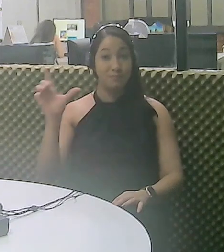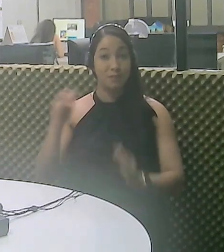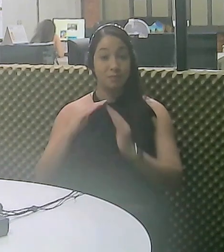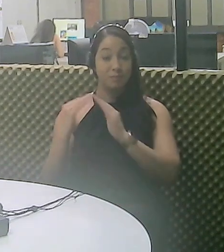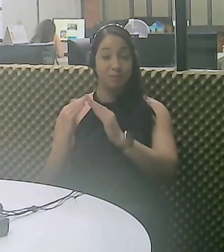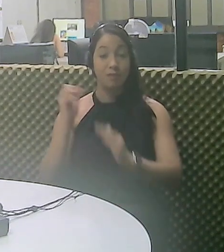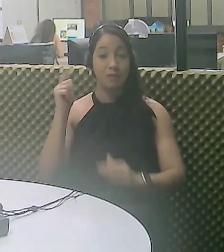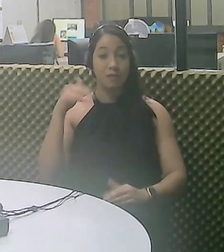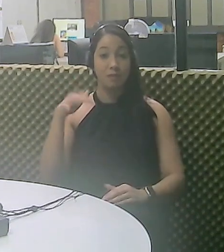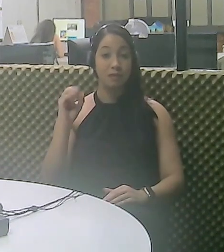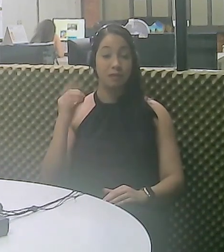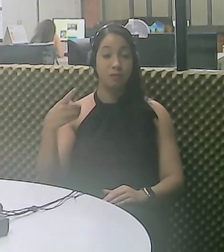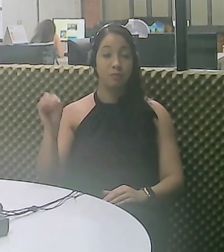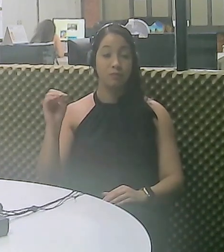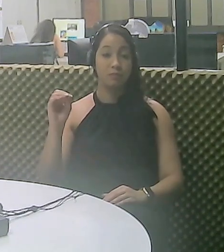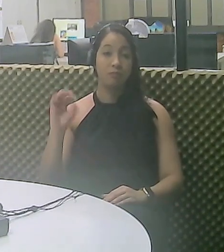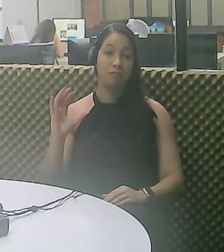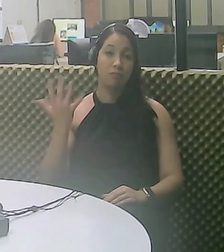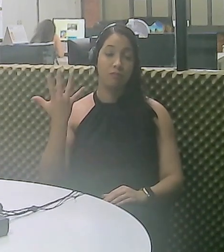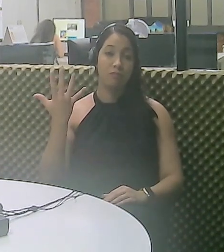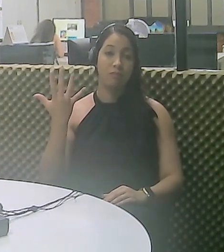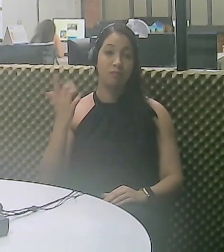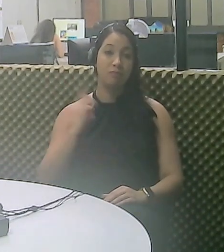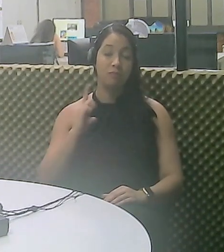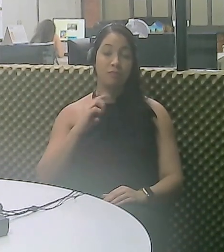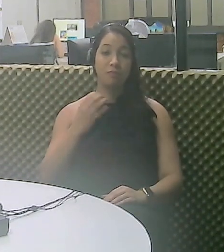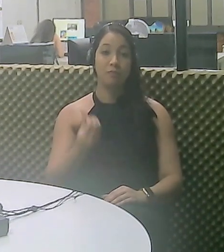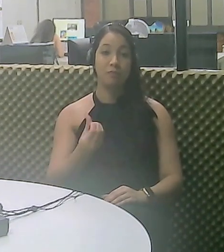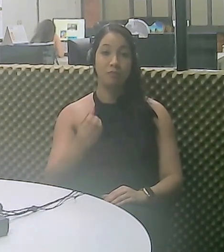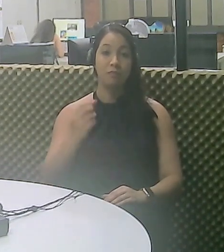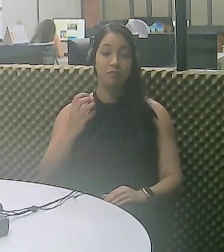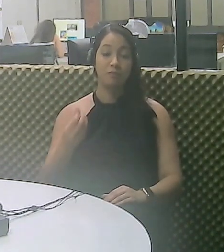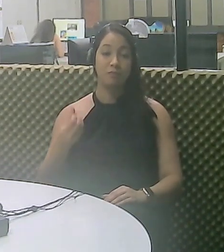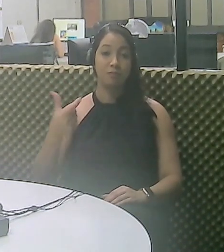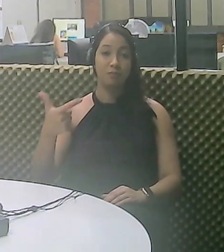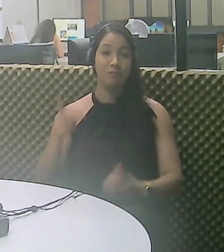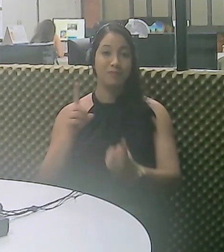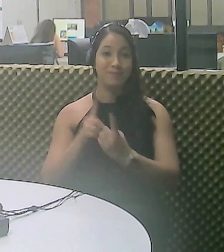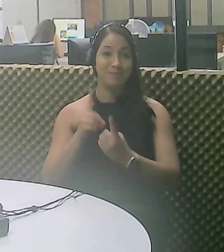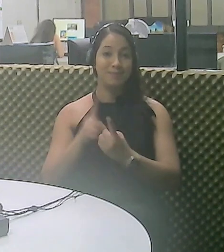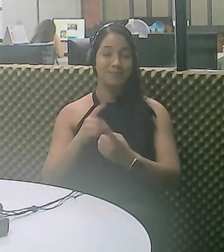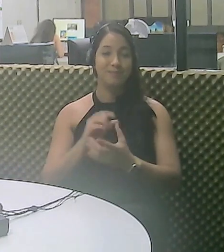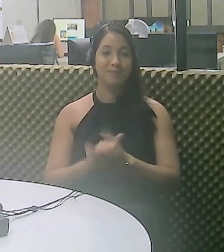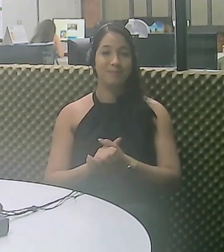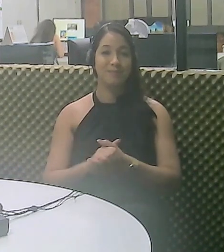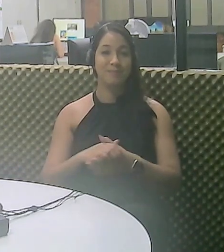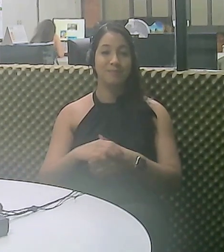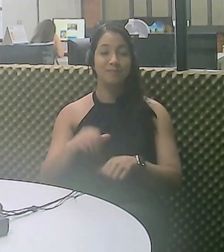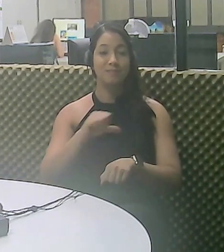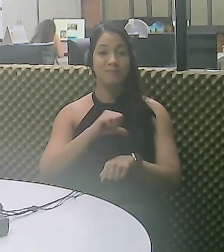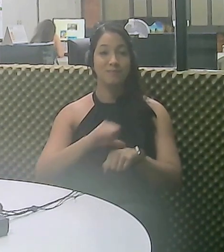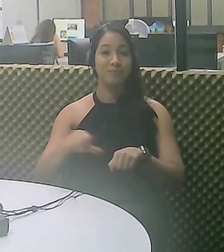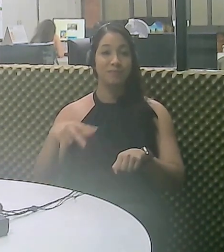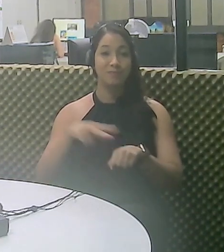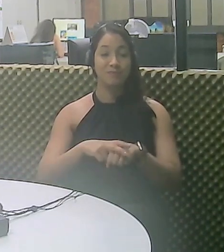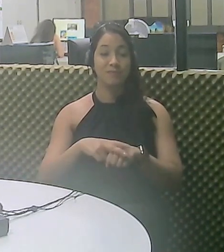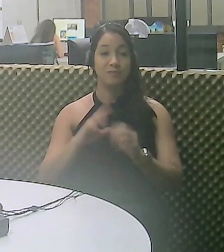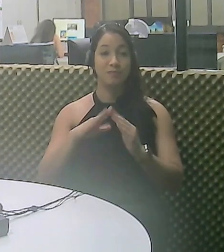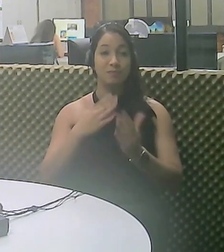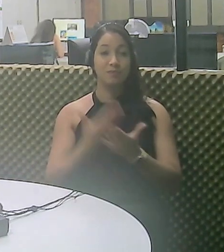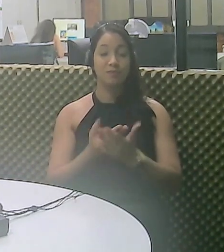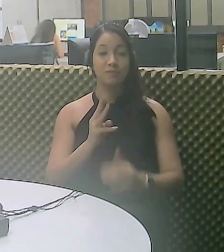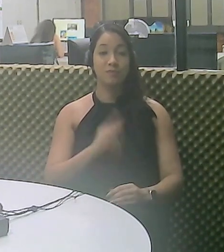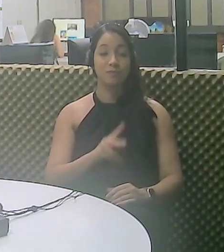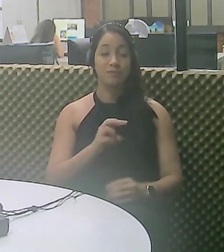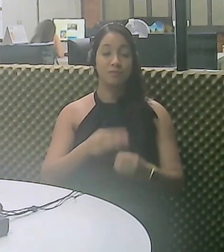bairro Aclimação, ocasião em que realizou 662 atendimentos. O Castra Móvel estará na Escola Municipal